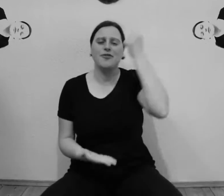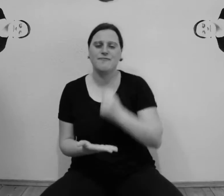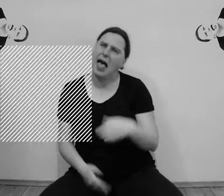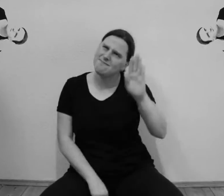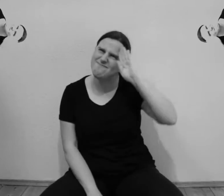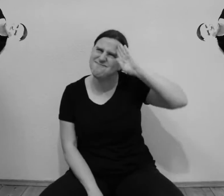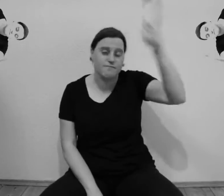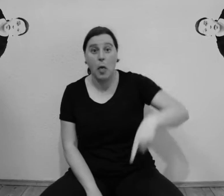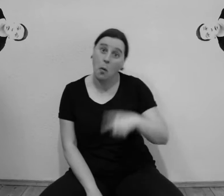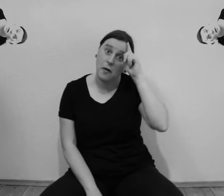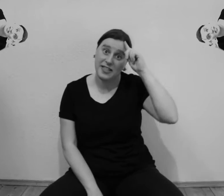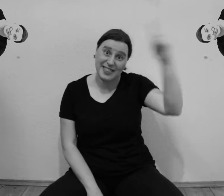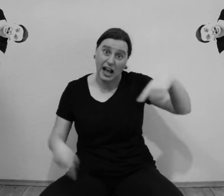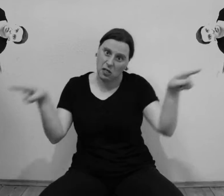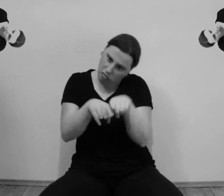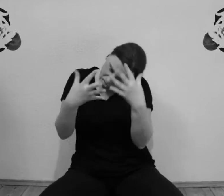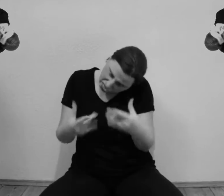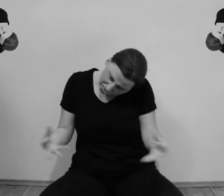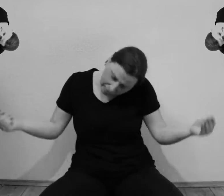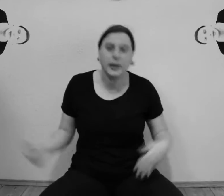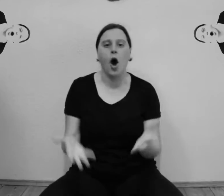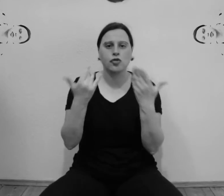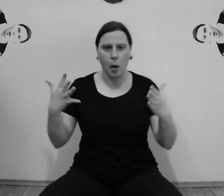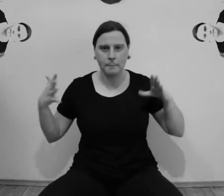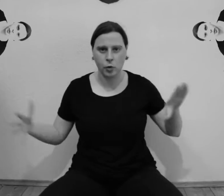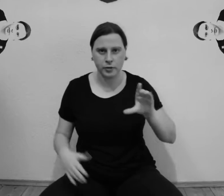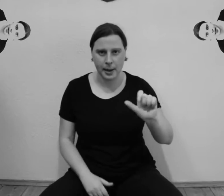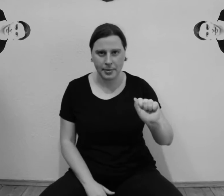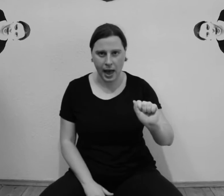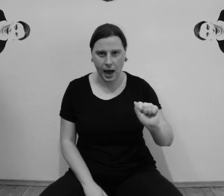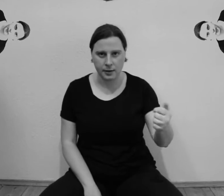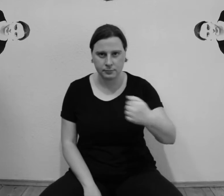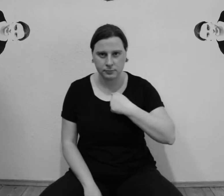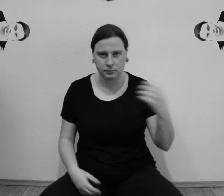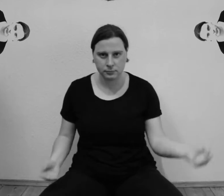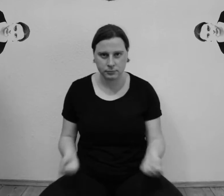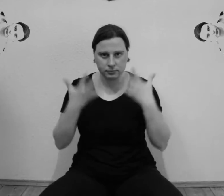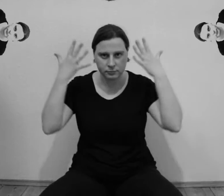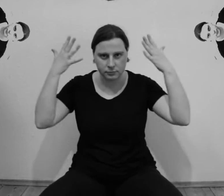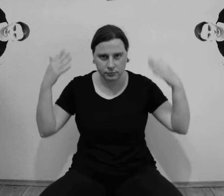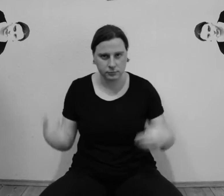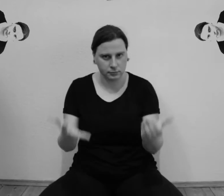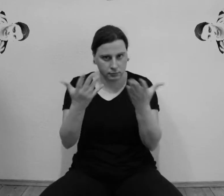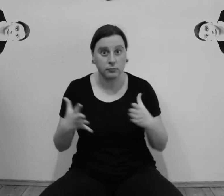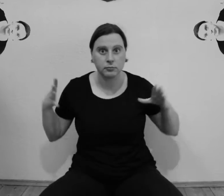unhaltbaren Thesen und Gedanken aus Schleim Komm, Rosa, bla, erleuchte mich Komm,